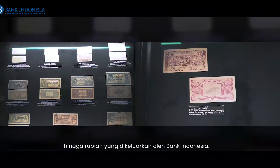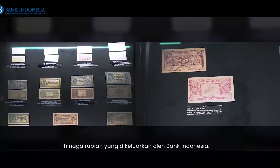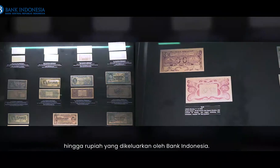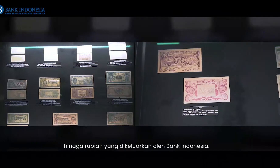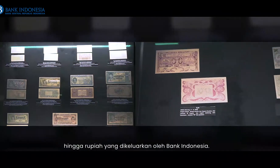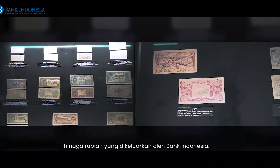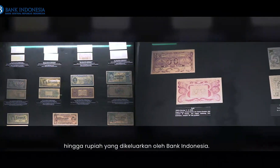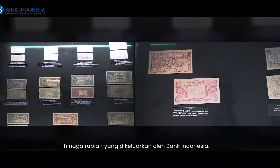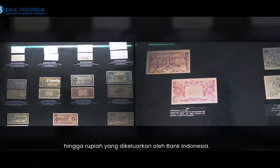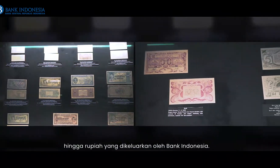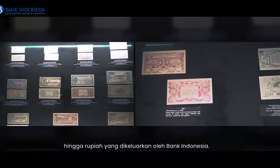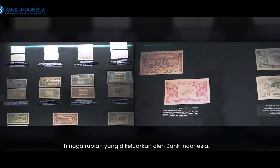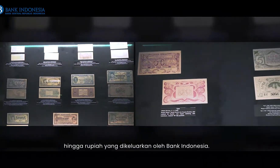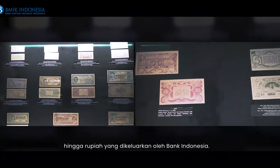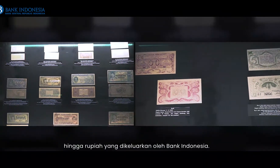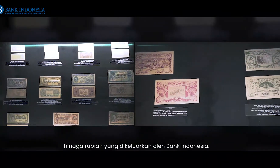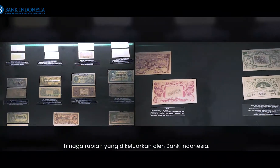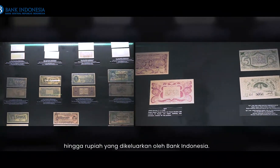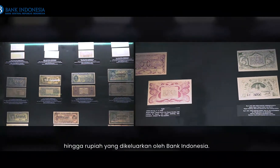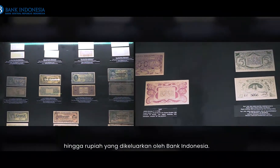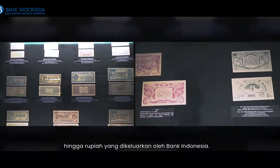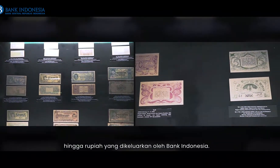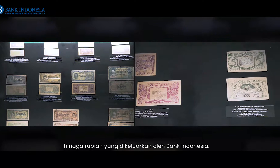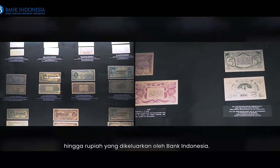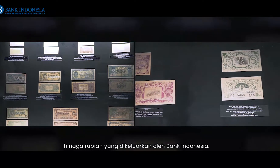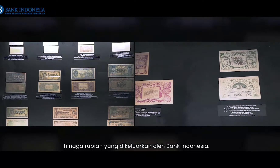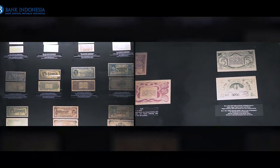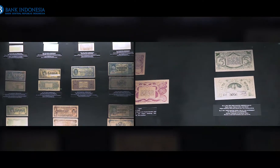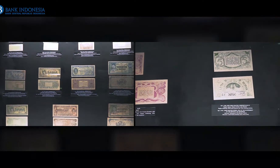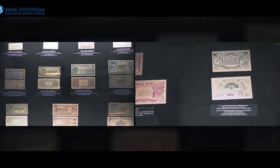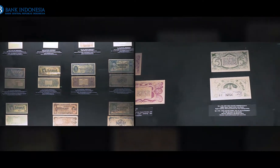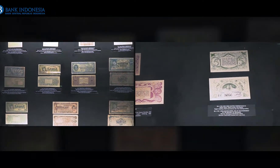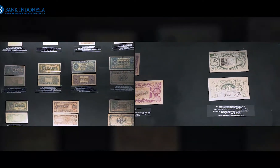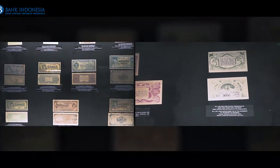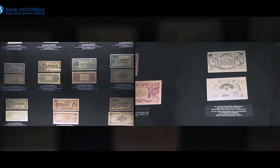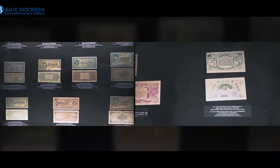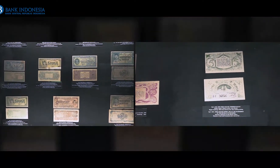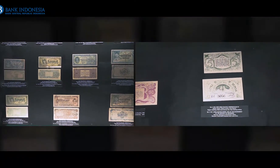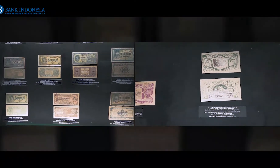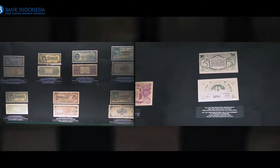hingga rupiah yang dikeluarkan oleh Bank Indonesia.